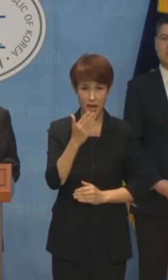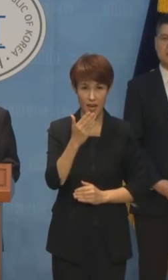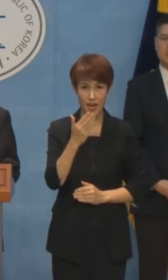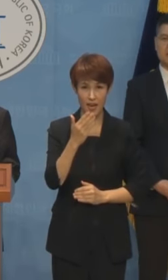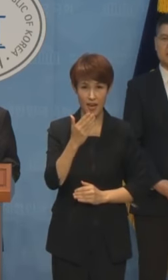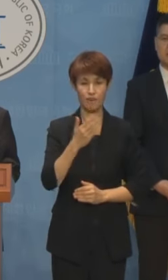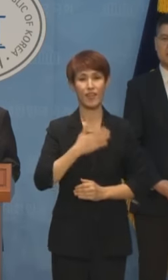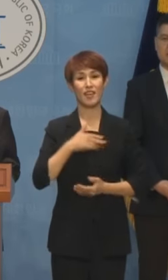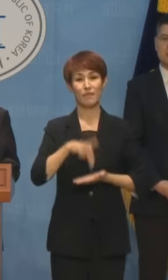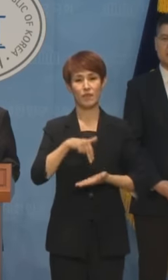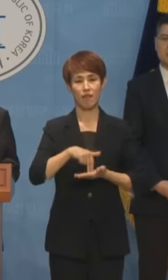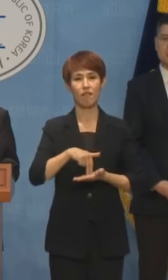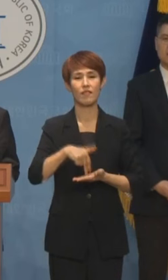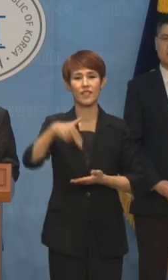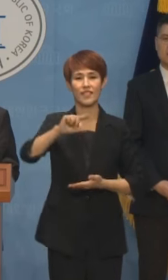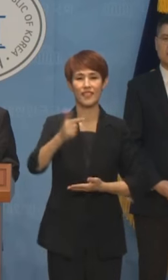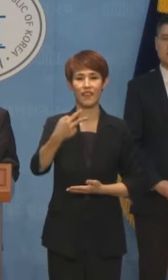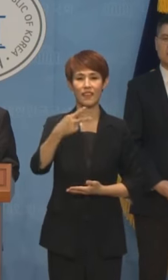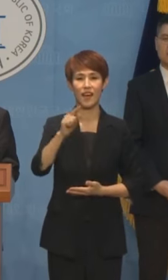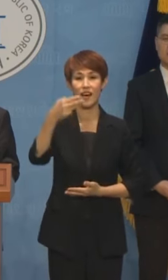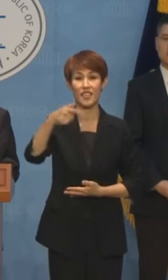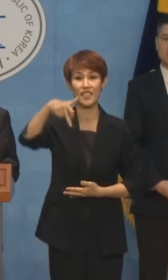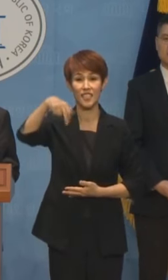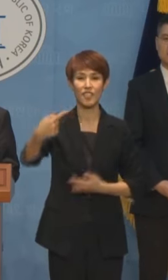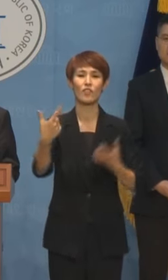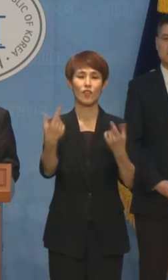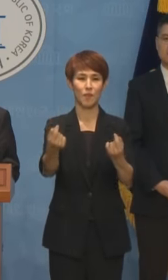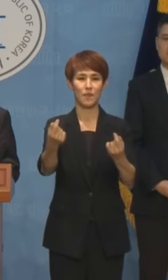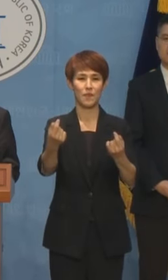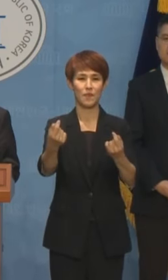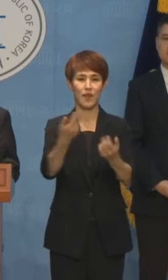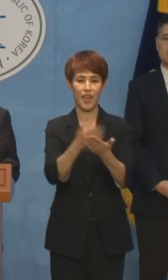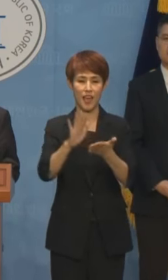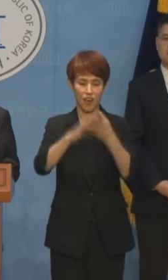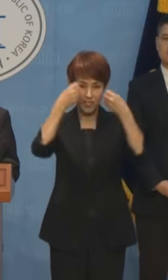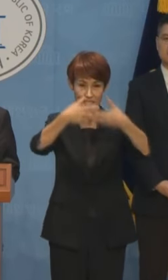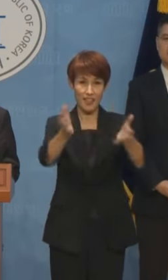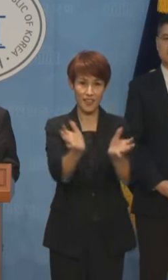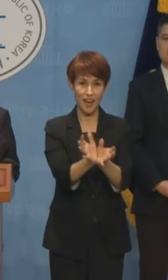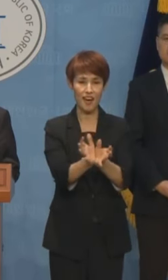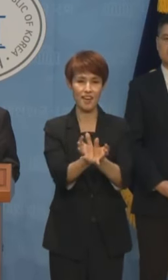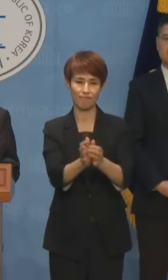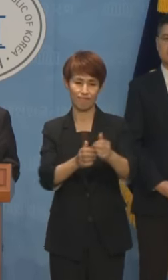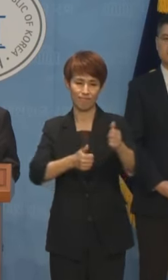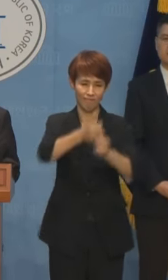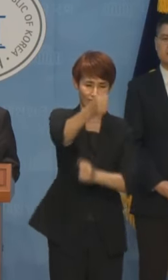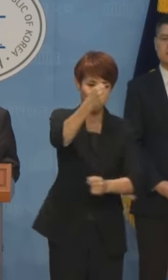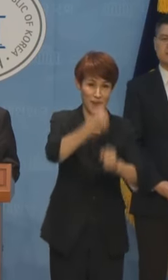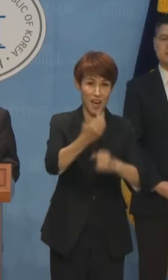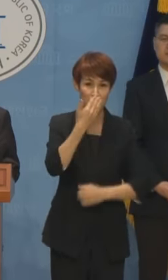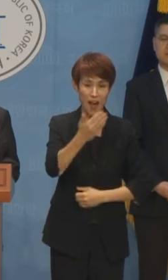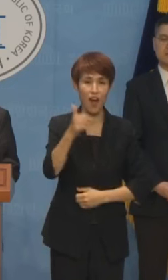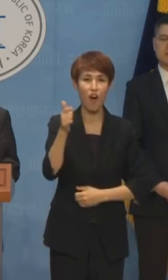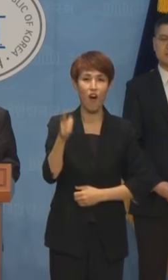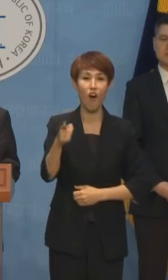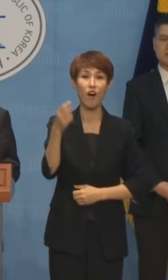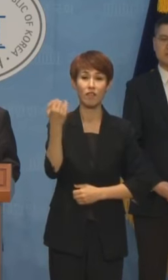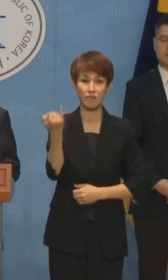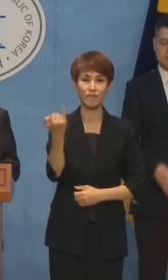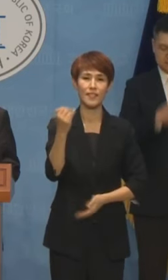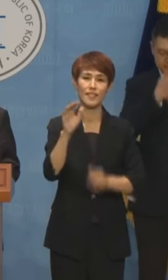잔다르크처럼 개혁신당을 승리로 이끌 허은하 후보를 지지하지 않을